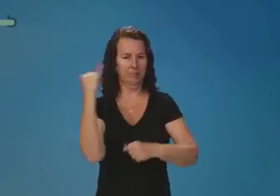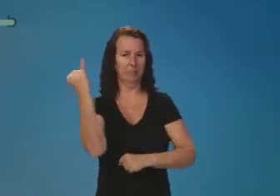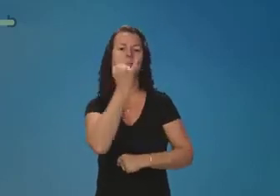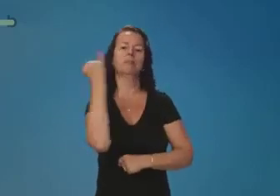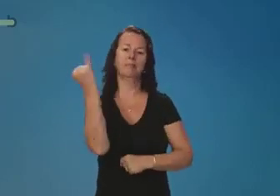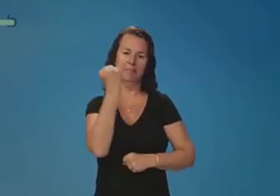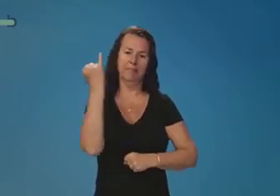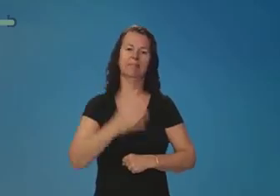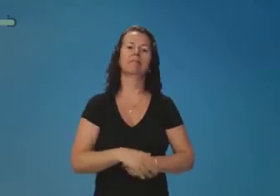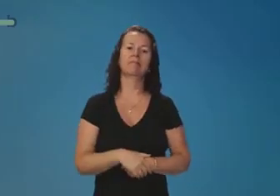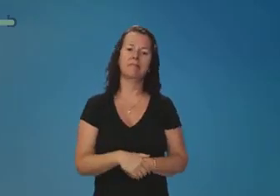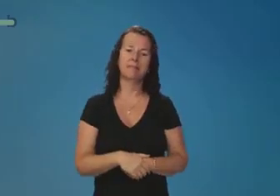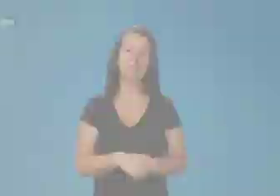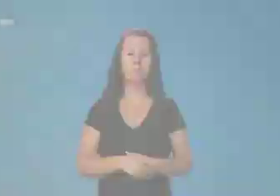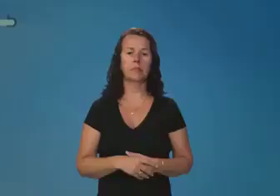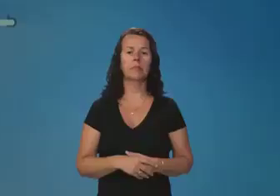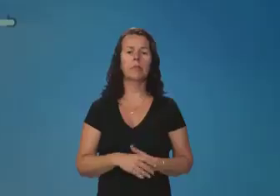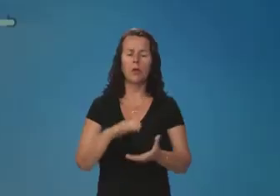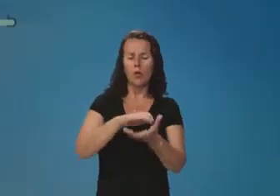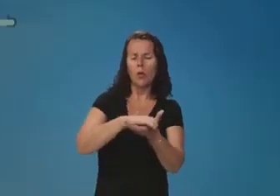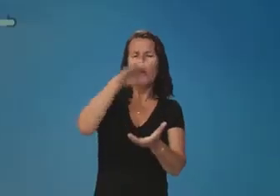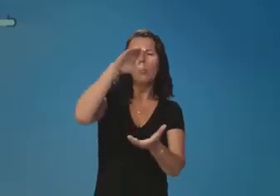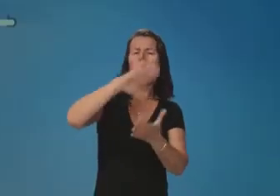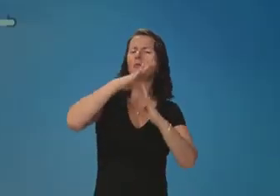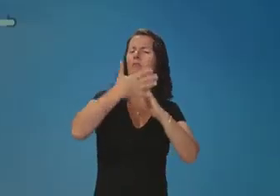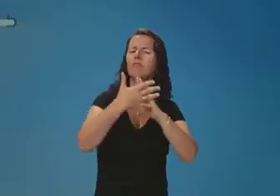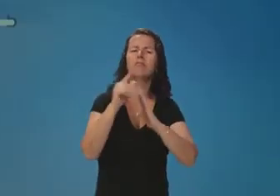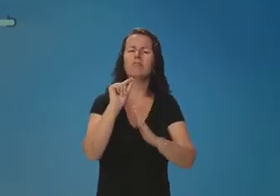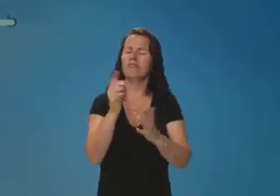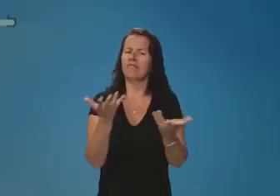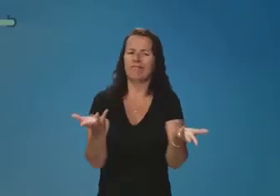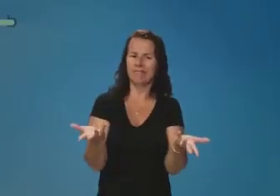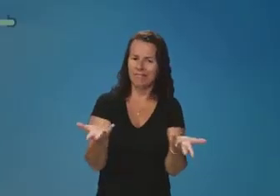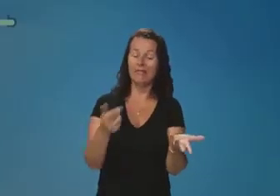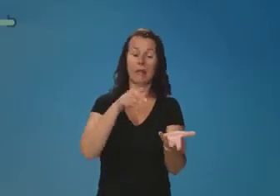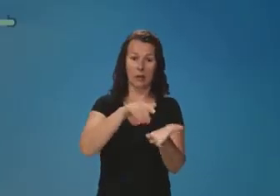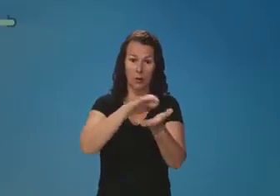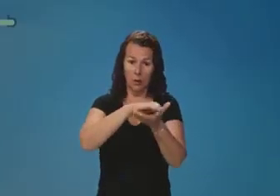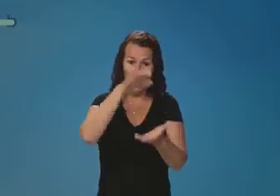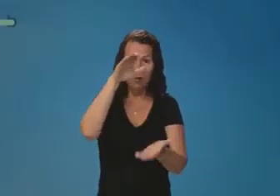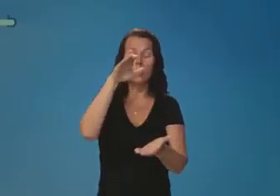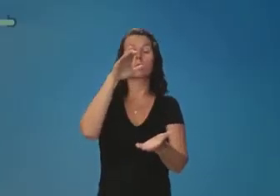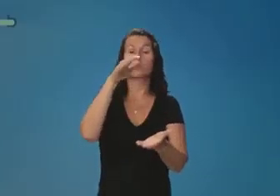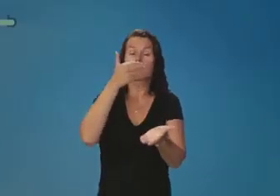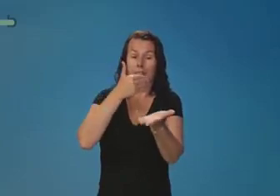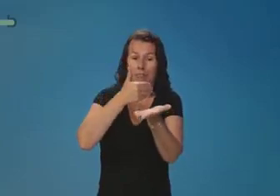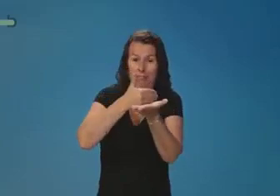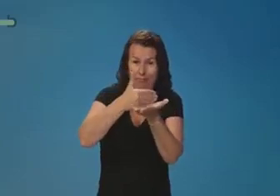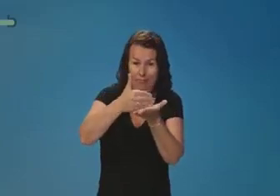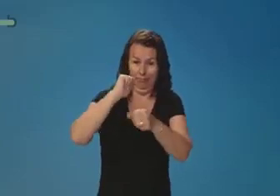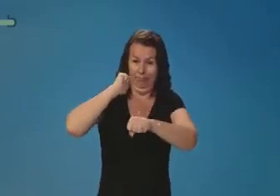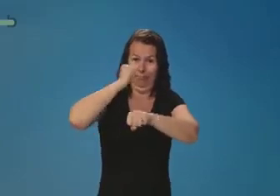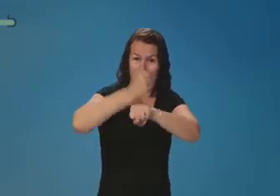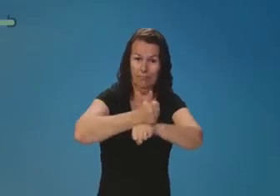na grande área da linguística. O que seria o Corpus da Libras? O primeiro Corpus da Libras teve início no ano